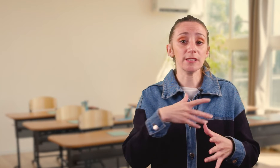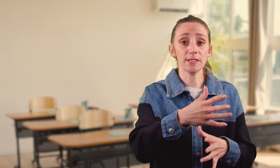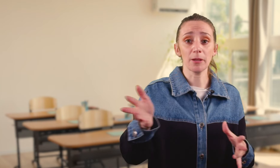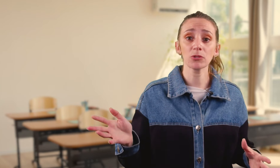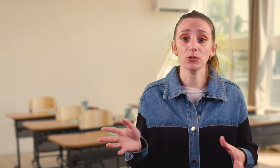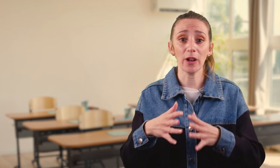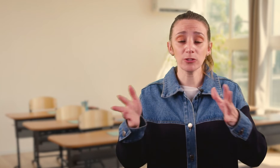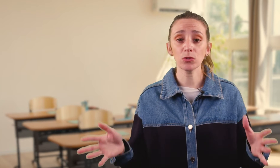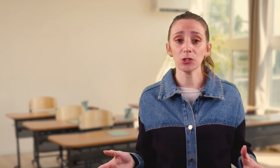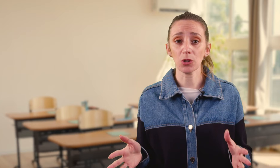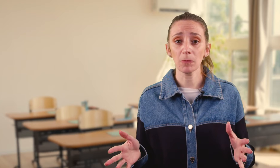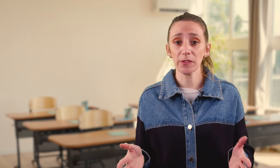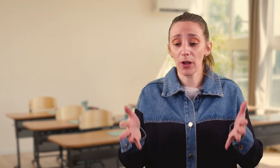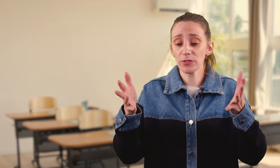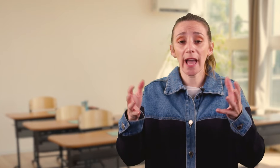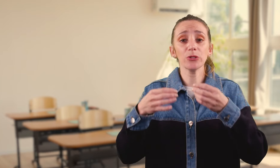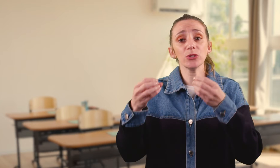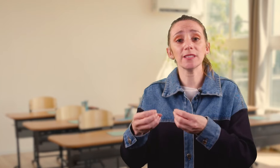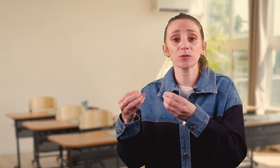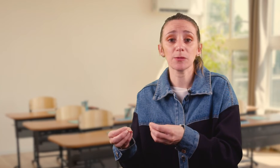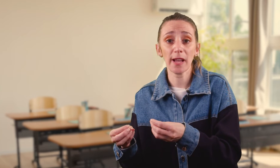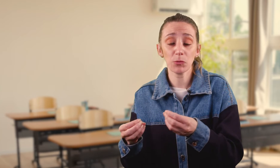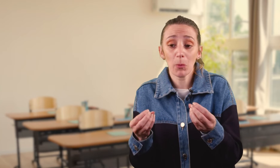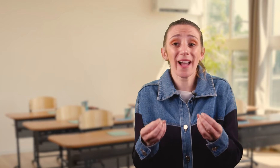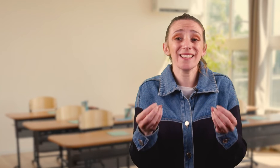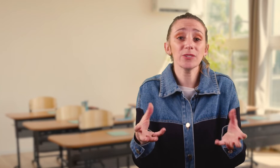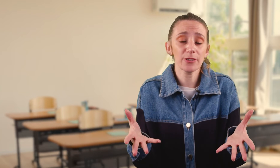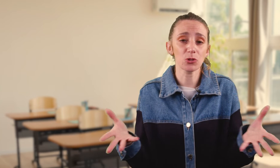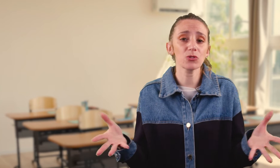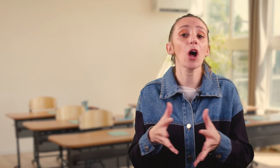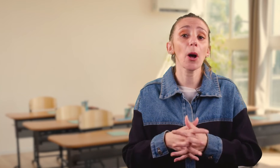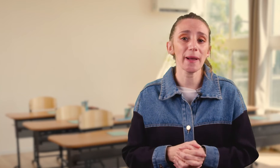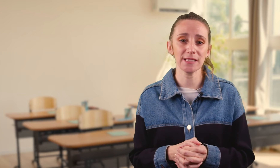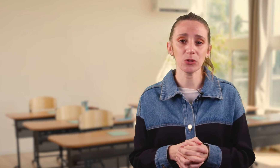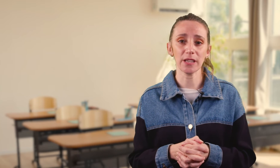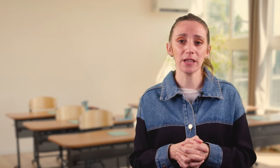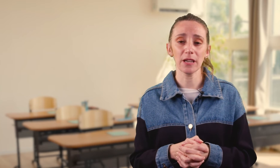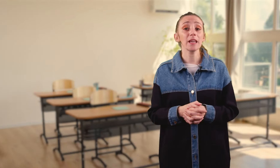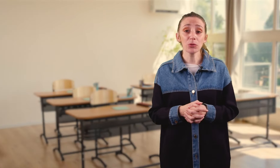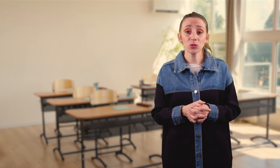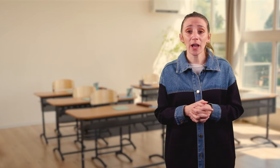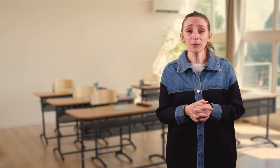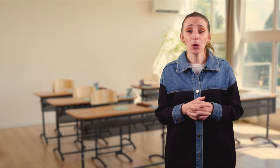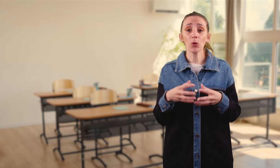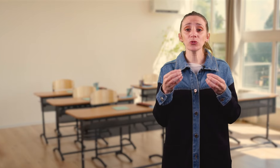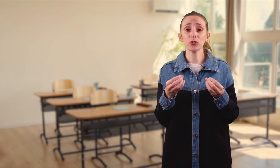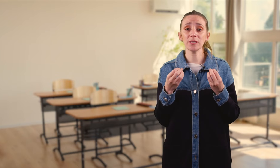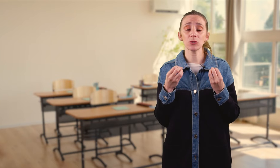Des éléments de la vie de tous les jours. Ça revient à utiliser son espace pour parler de quelque chose en particulier. Et pour cela, on utilise